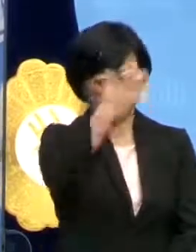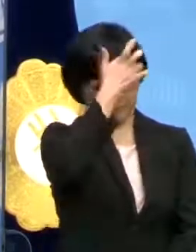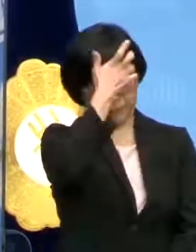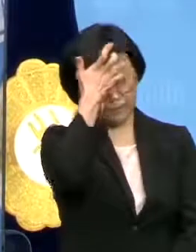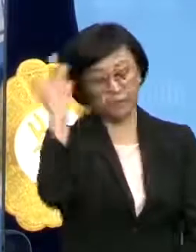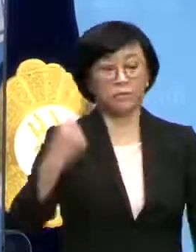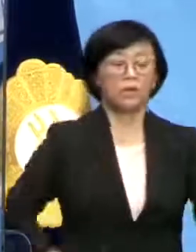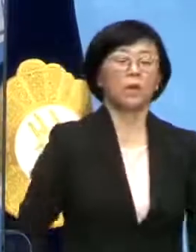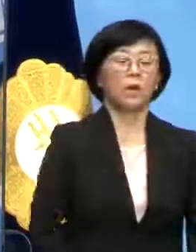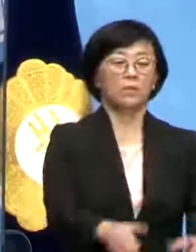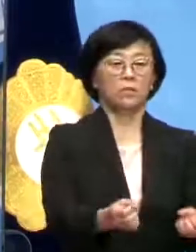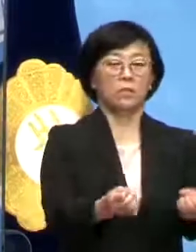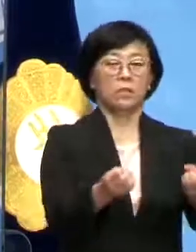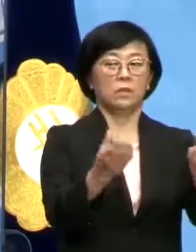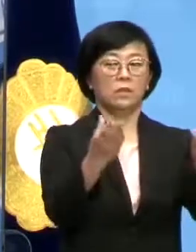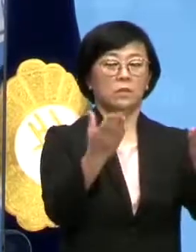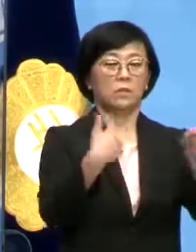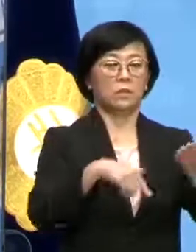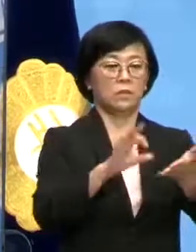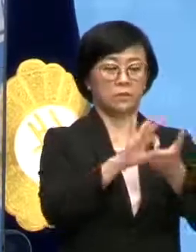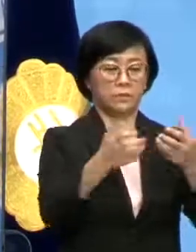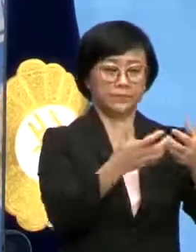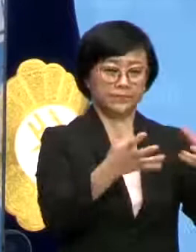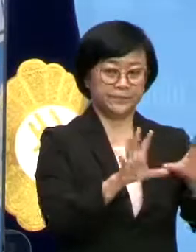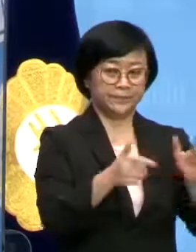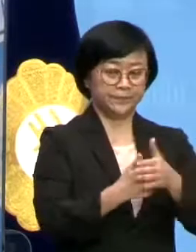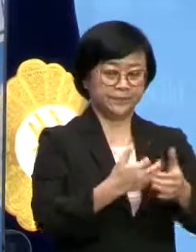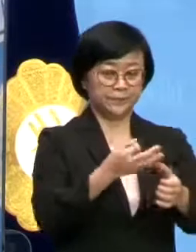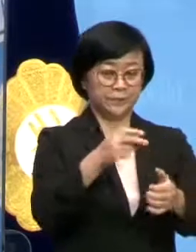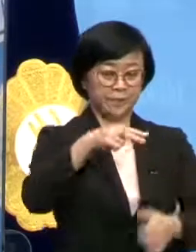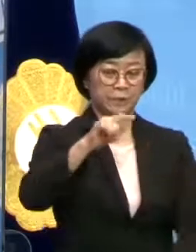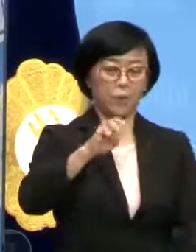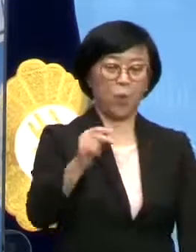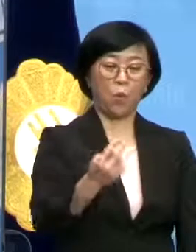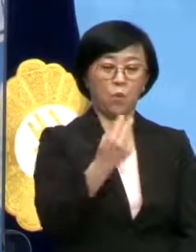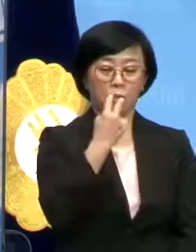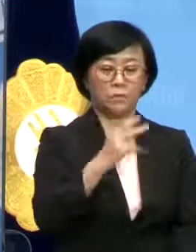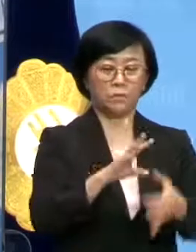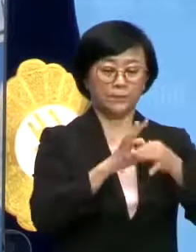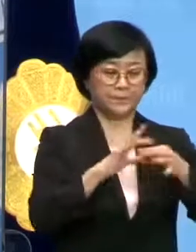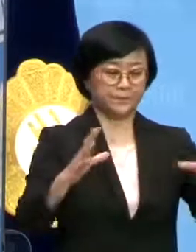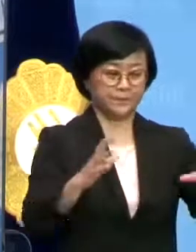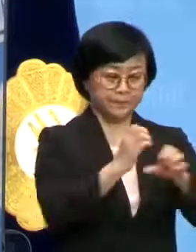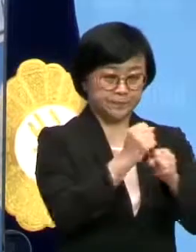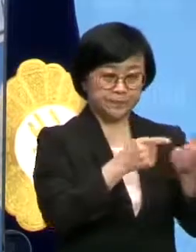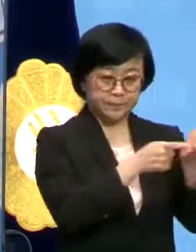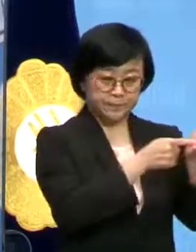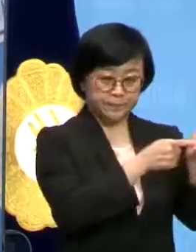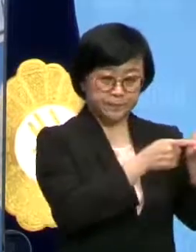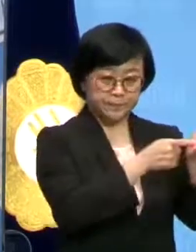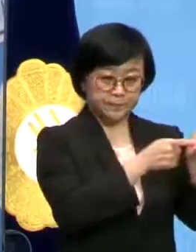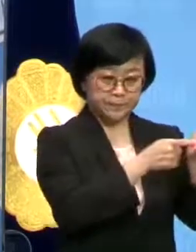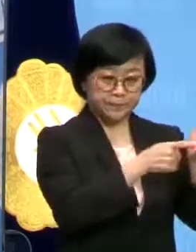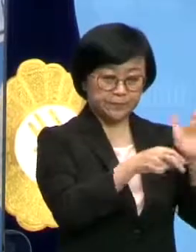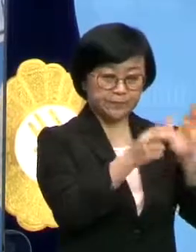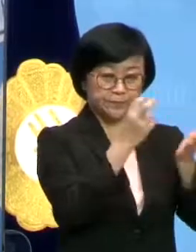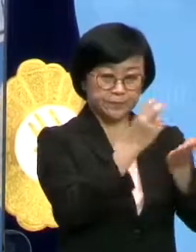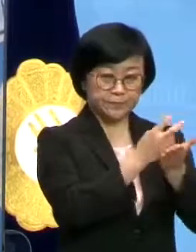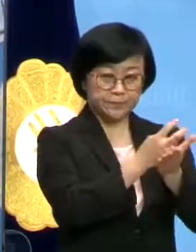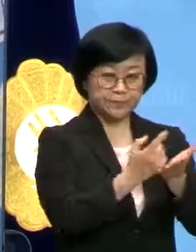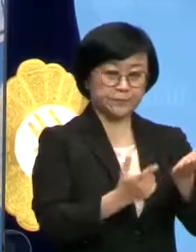예 다음은 본 행사에 인 소비자단체 소비 편히 쉴수 모 음 간 소와 아청 북한서 에 관련 법안을